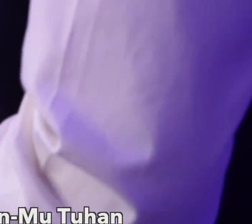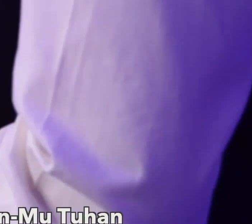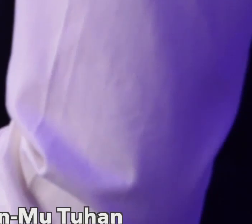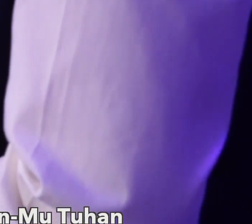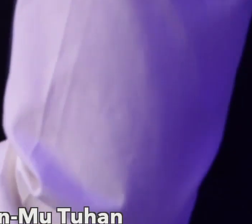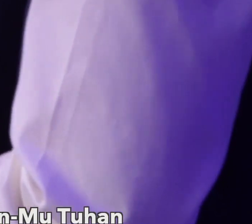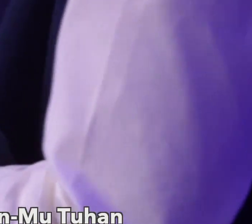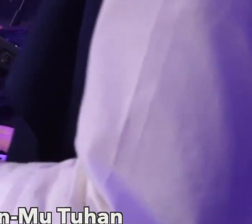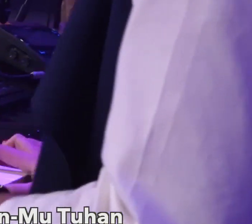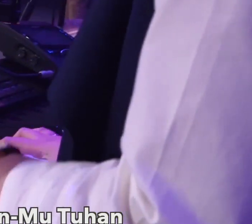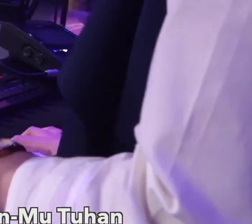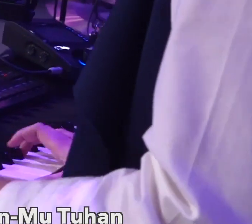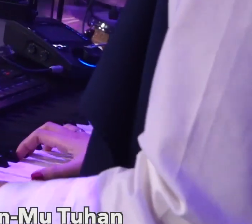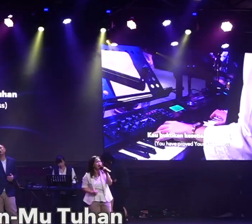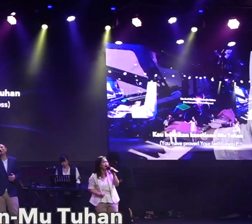kesesakan, Kau